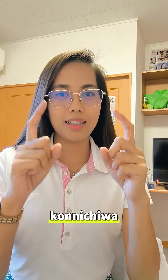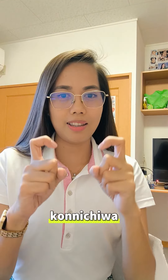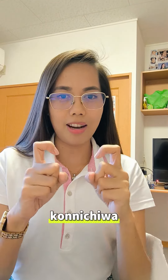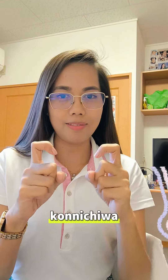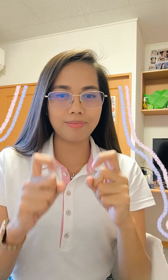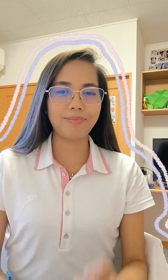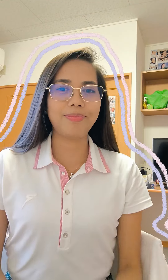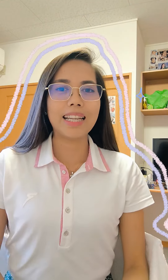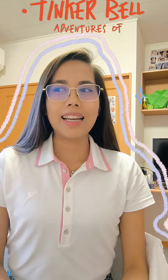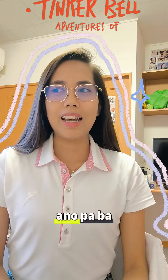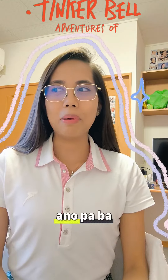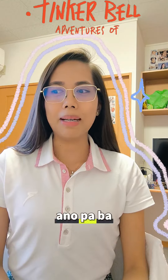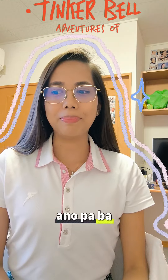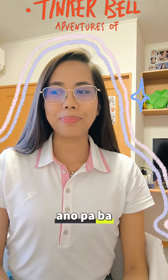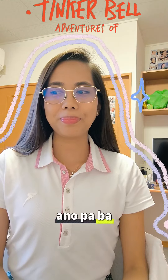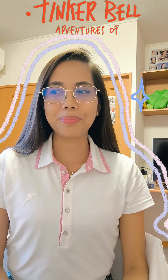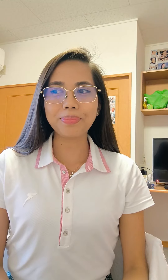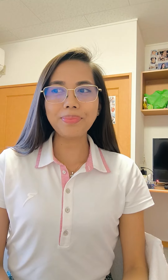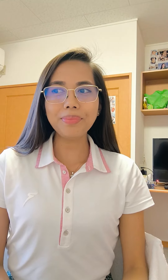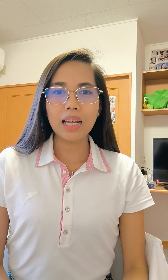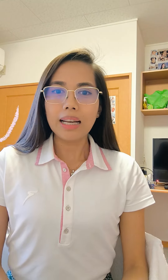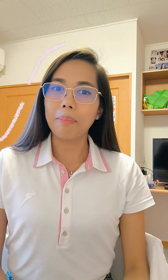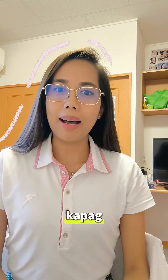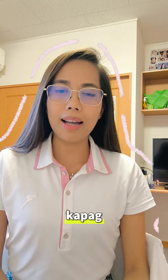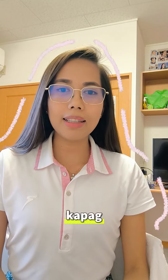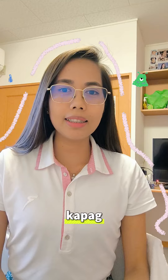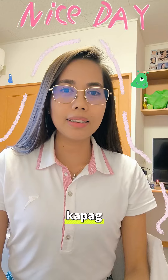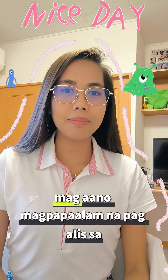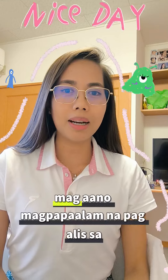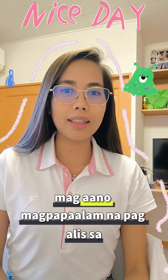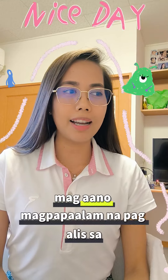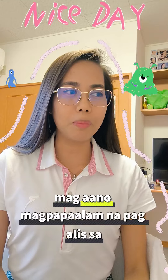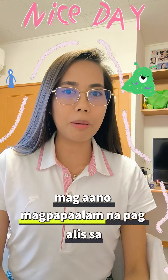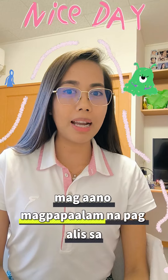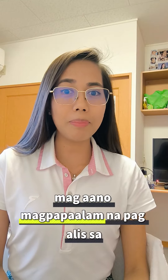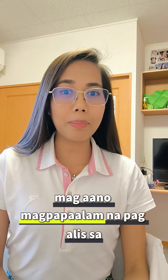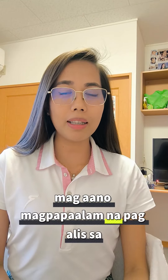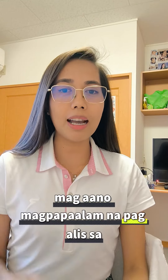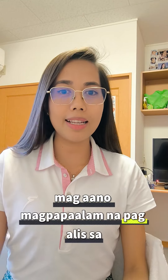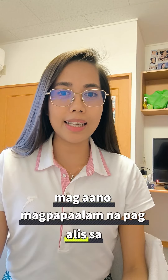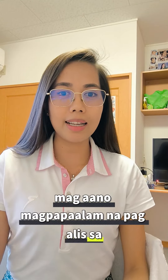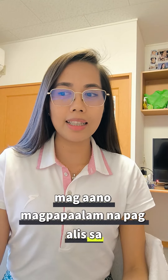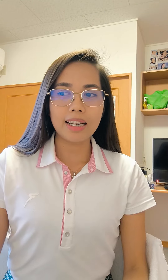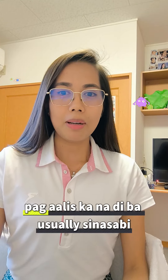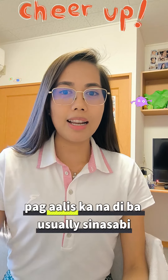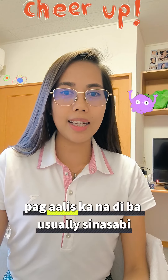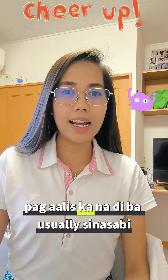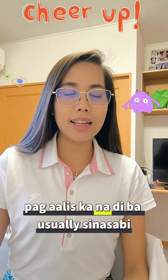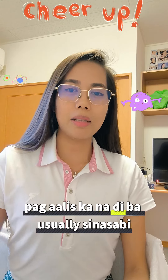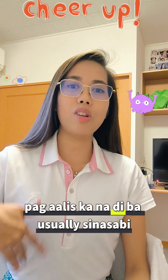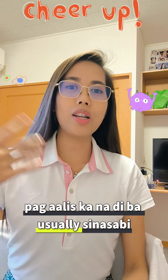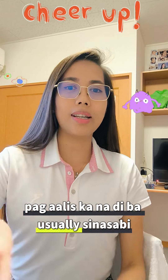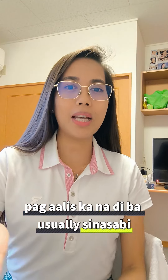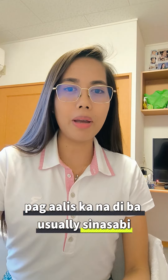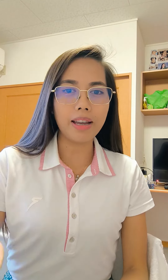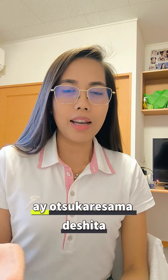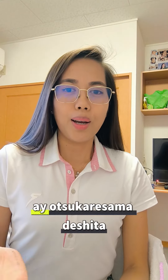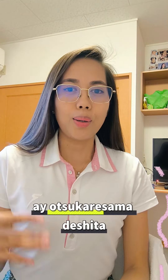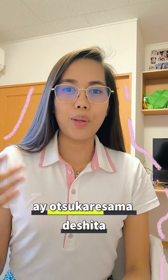Konnichiwa. Ano pa ba? Kapag papaalam na pag-alis ka, alis ka na, usually sinasabi ay, matsukari